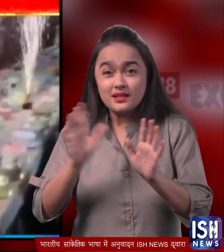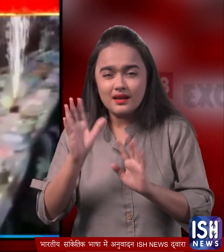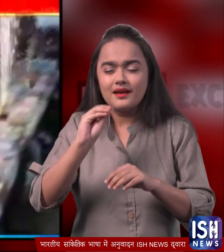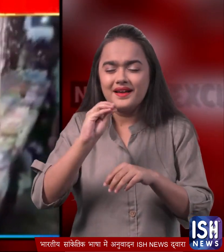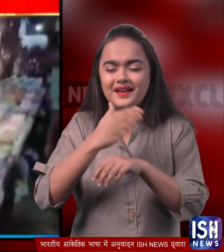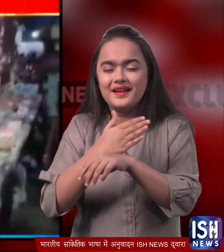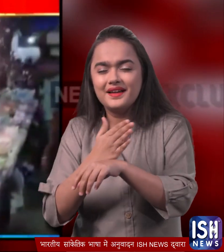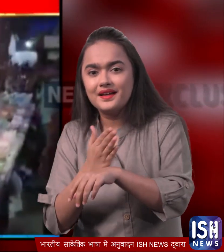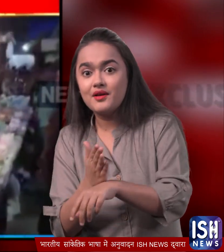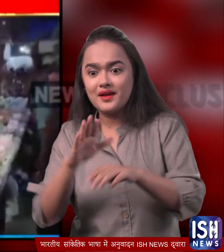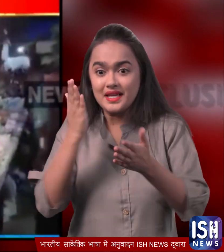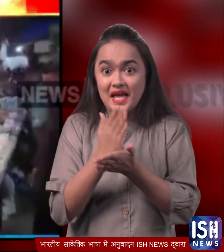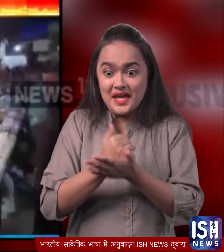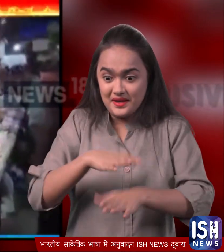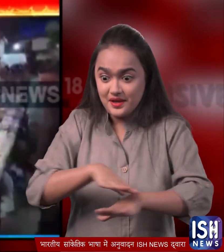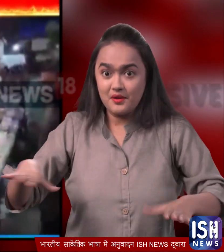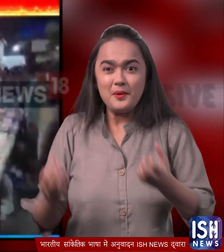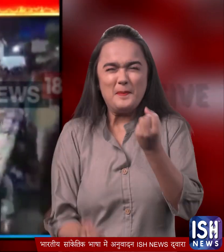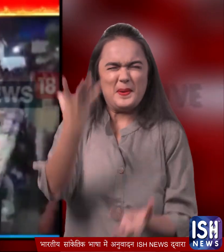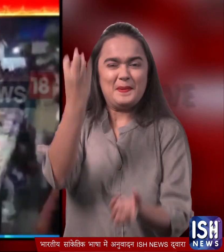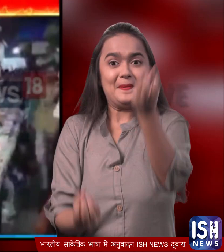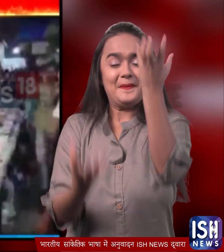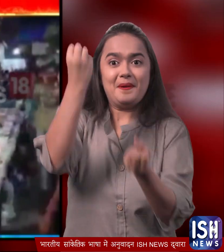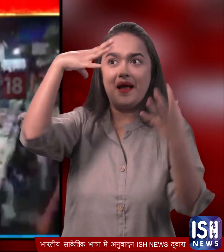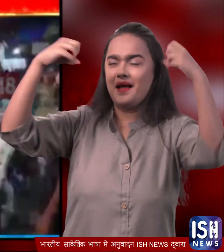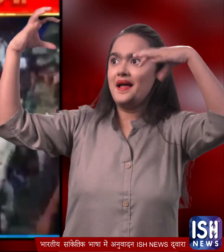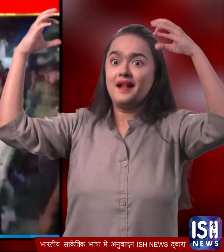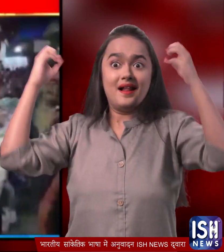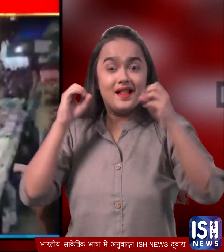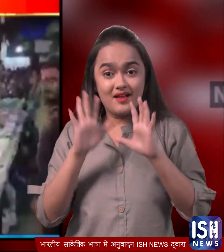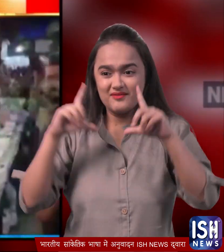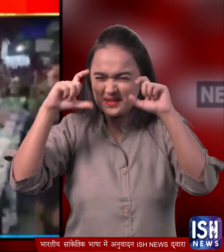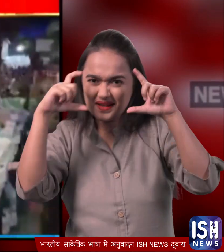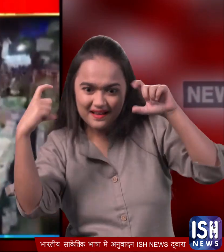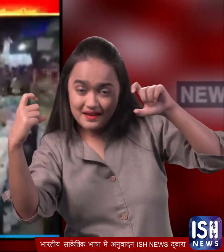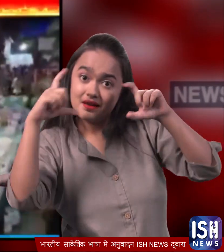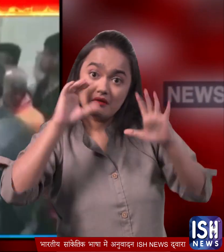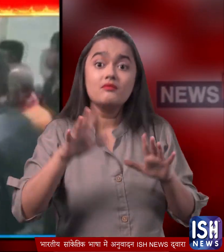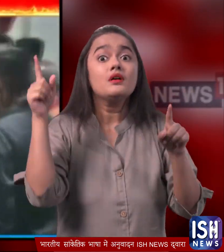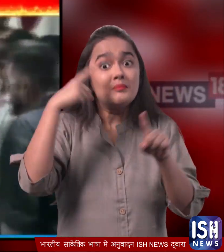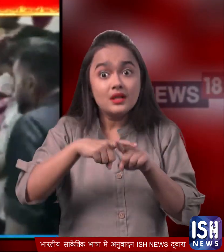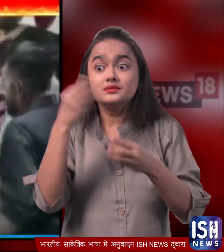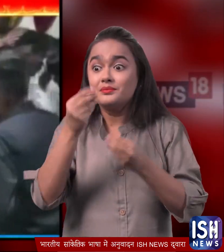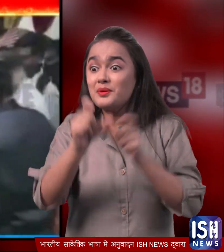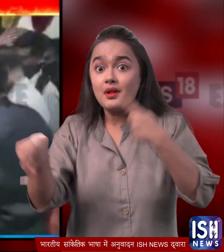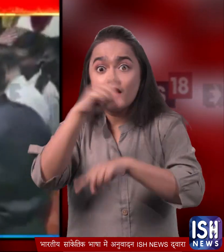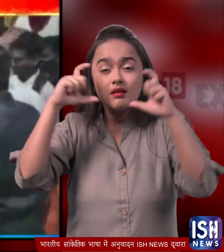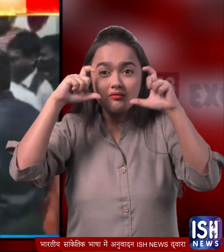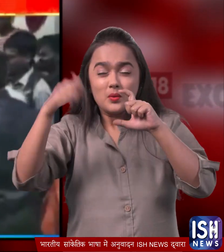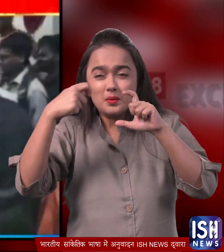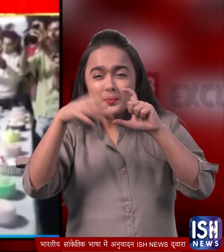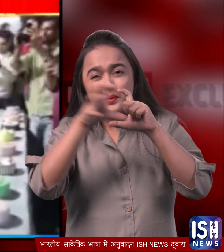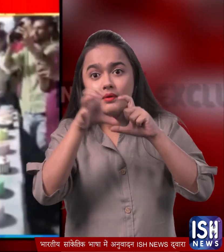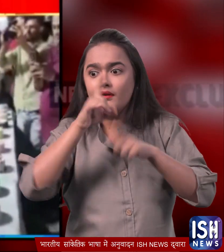यही नहीं, कुछ देर बाद केक से सजी टेबल भी रोशनी से जगमगा उठी। इस दौरान कैमरामैन ने जो तस्वीरें खींची ही, वहां मौजूद लोगों ने भी वीडियो